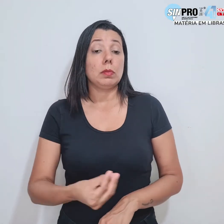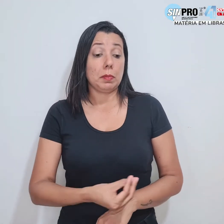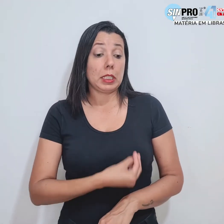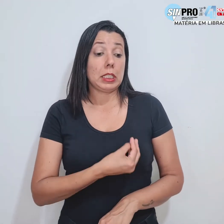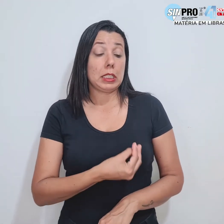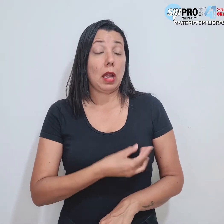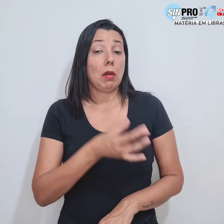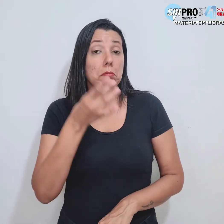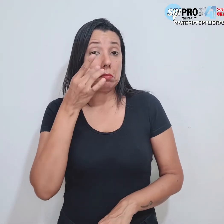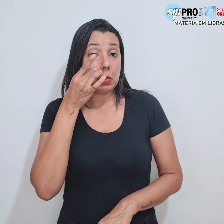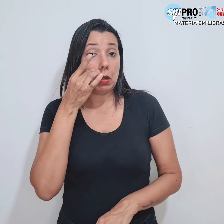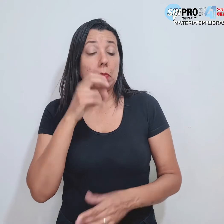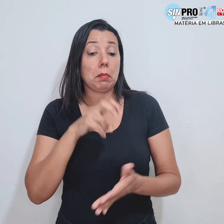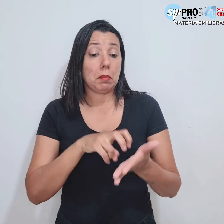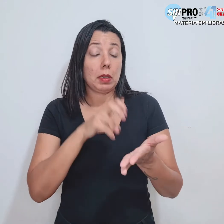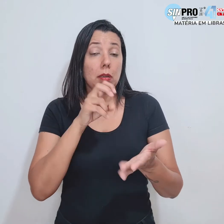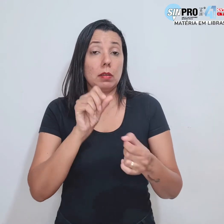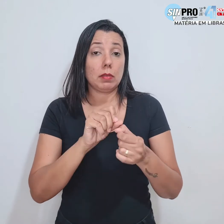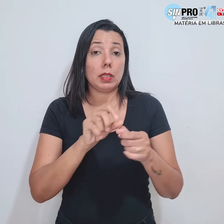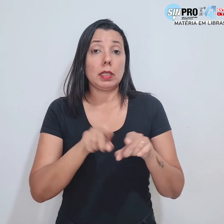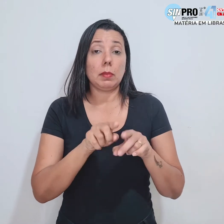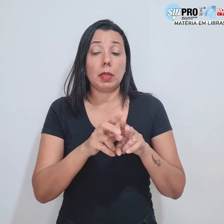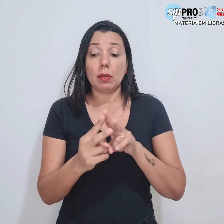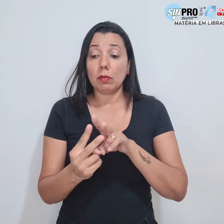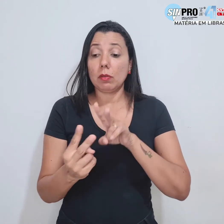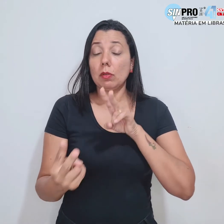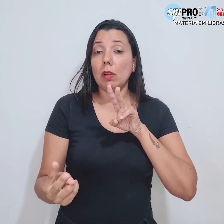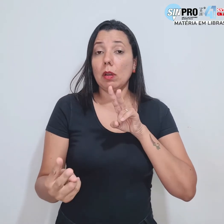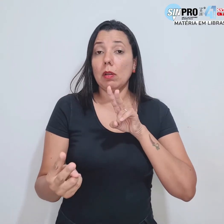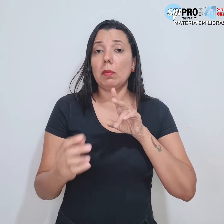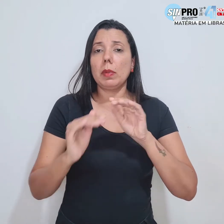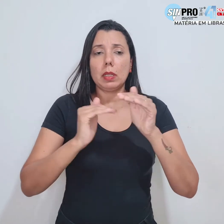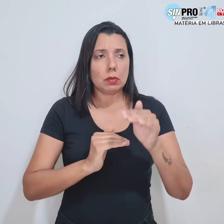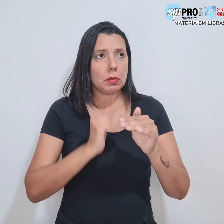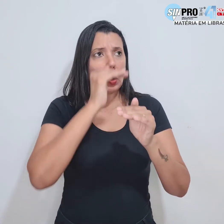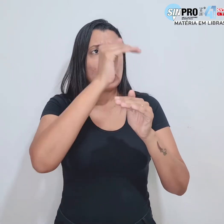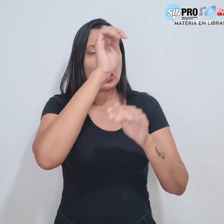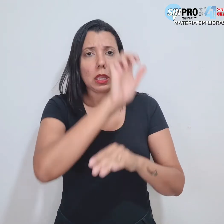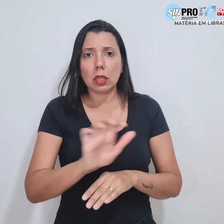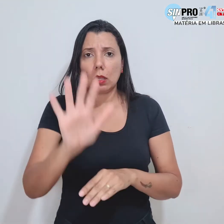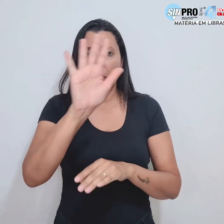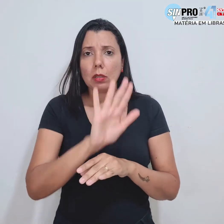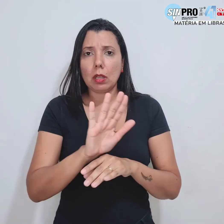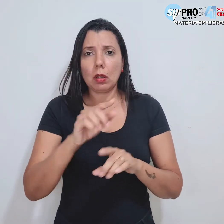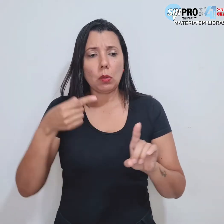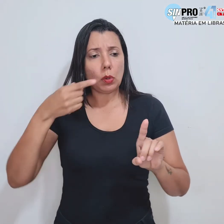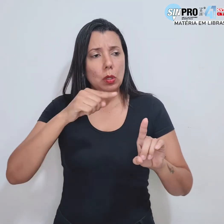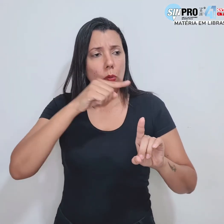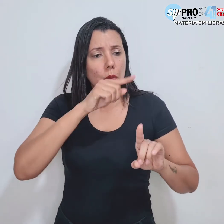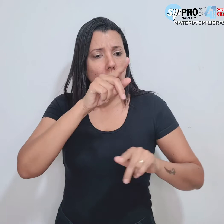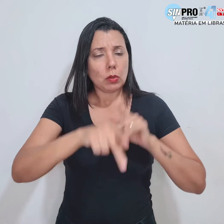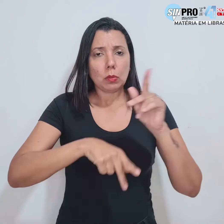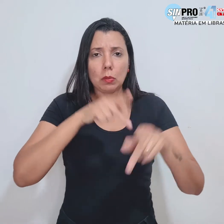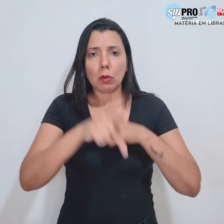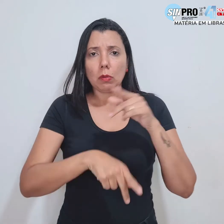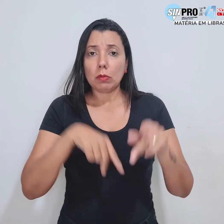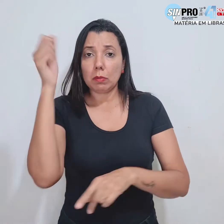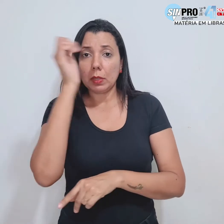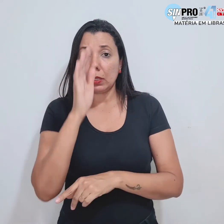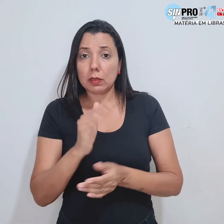presenciais, na parte da manhã, será realizado o ato virtual pela soberania nacional em defesa do povo brasileiro a